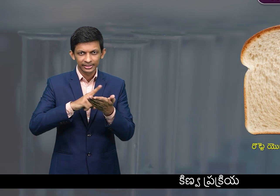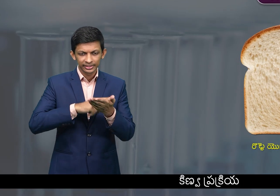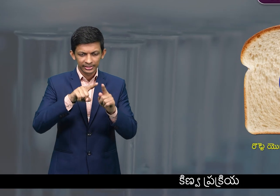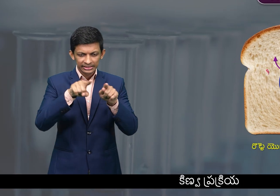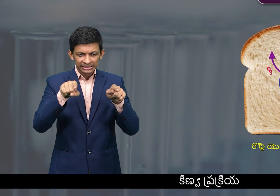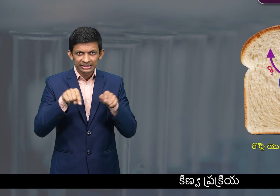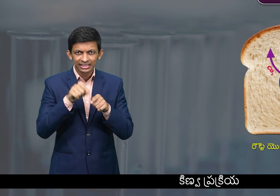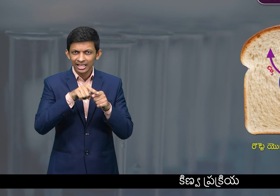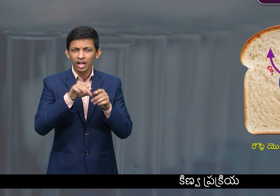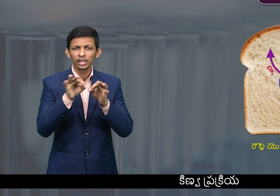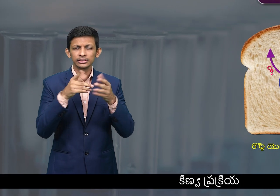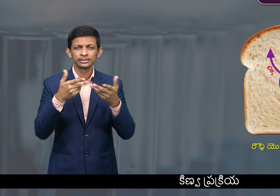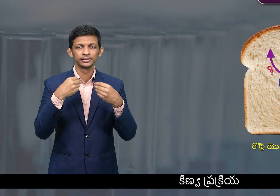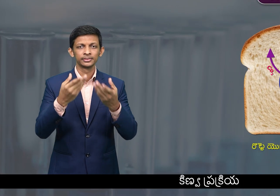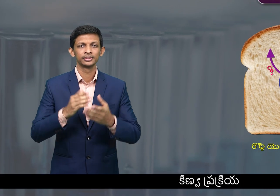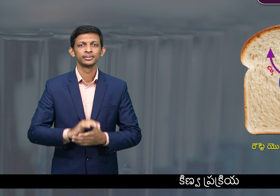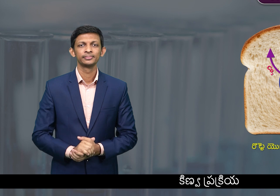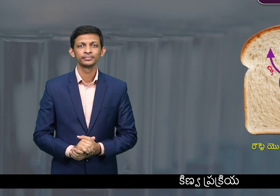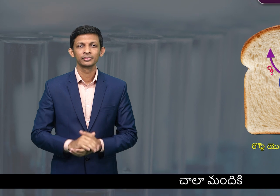కిణ్వ ప్రక్రియ.